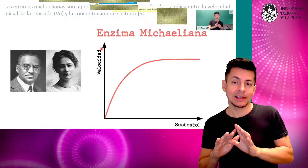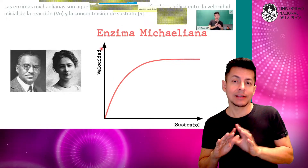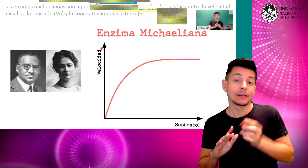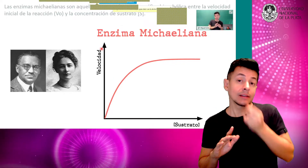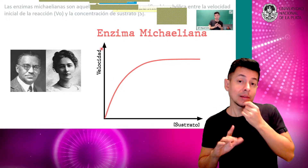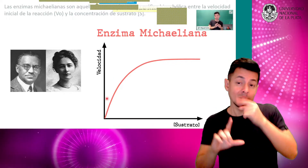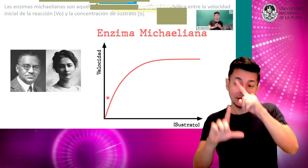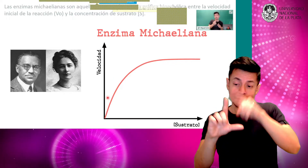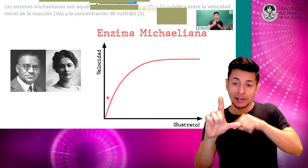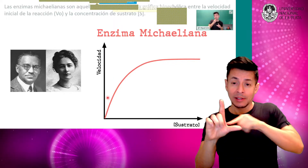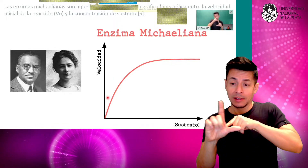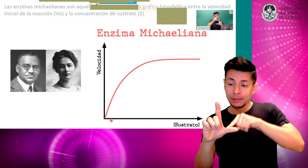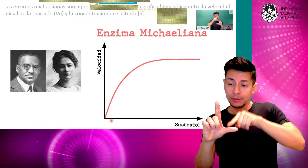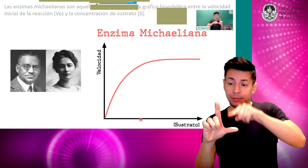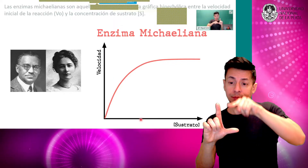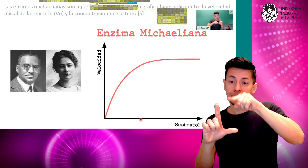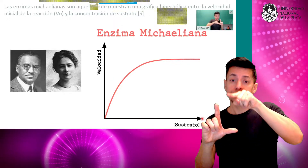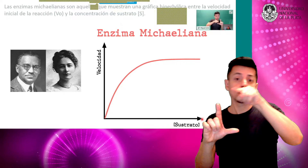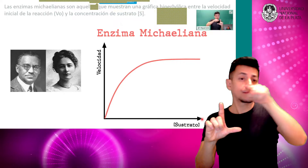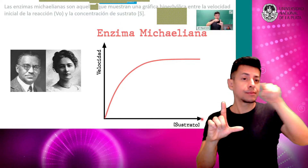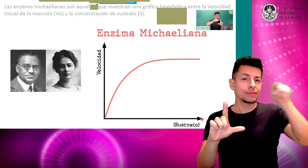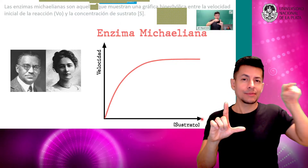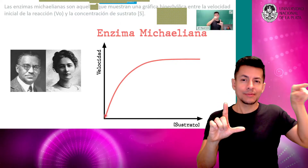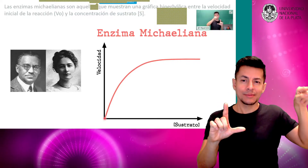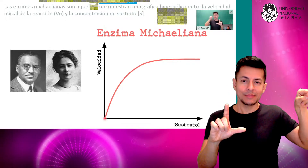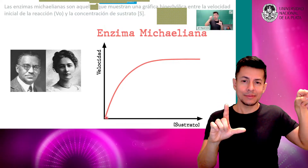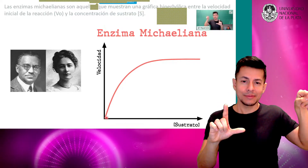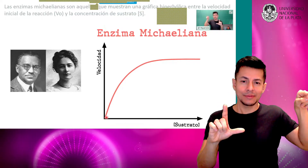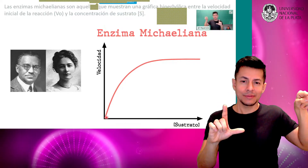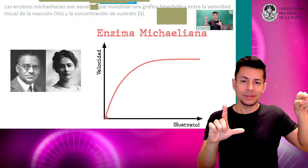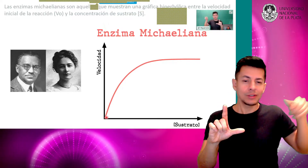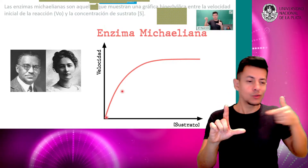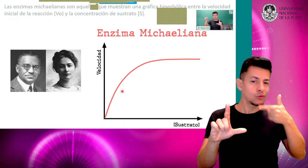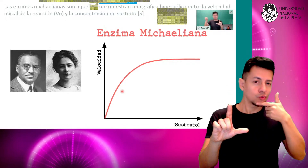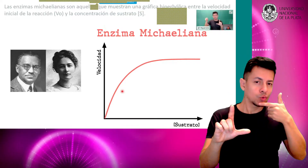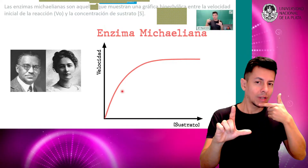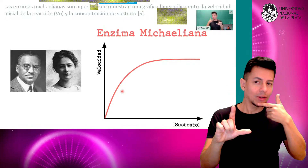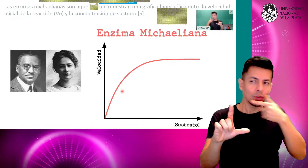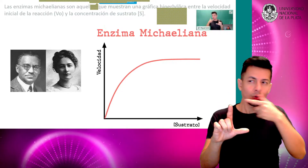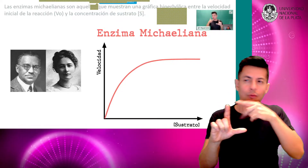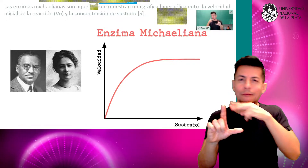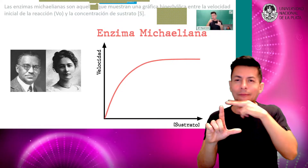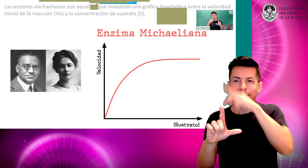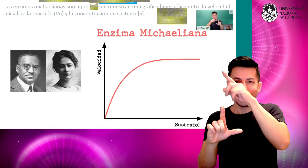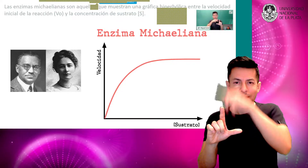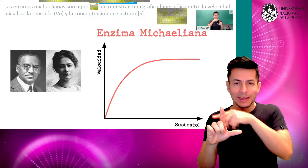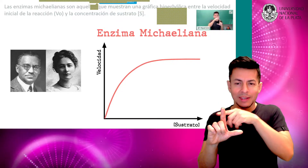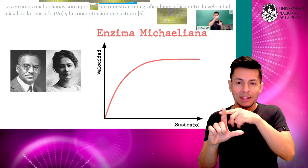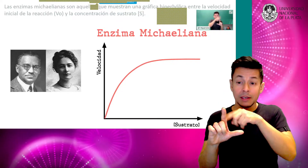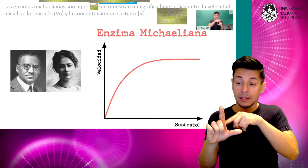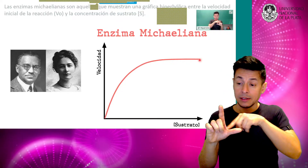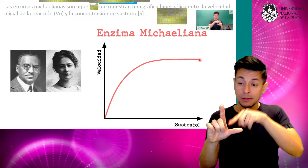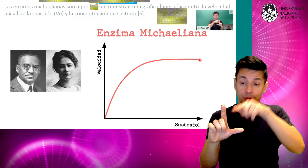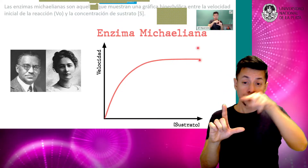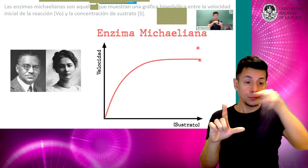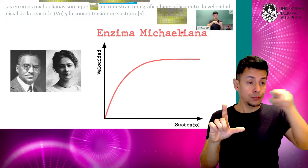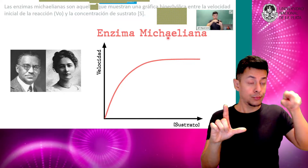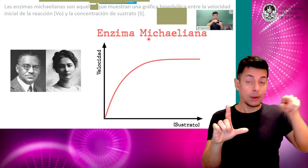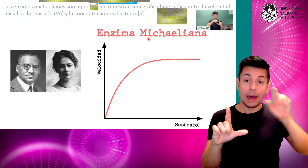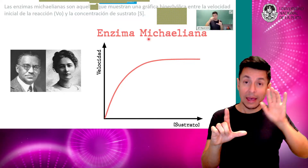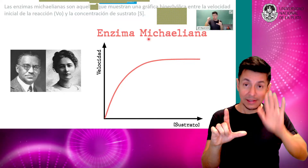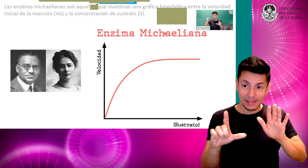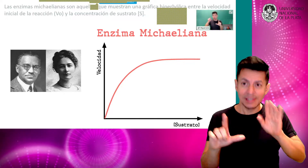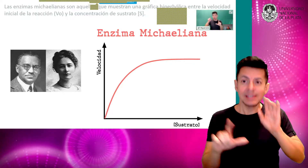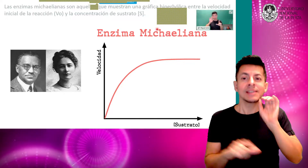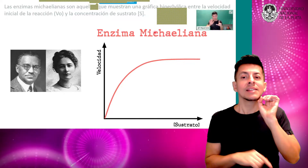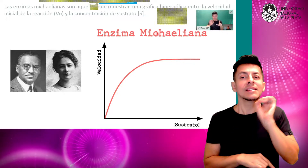la reacción en función de la cantidad de sustrato, dan una curva como esta que está acá, la llamamos